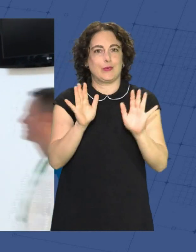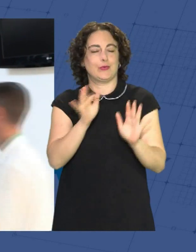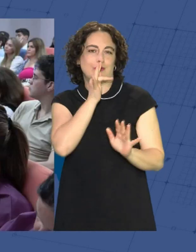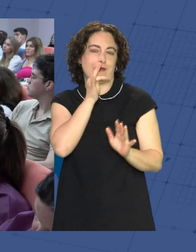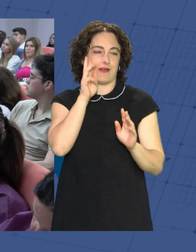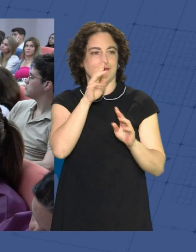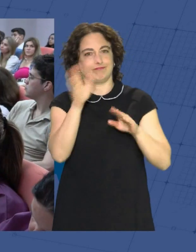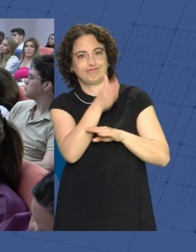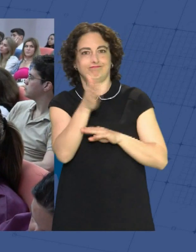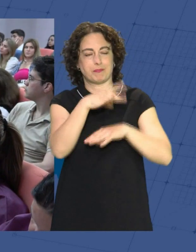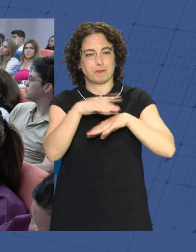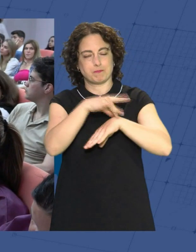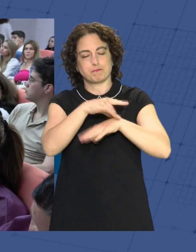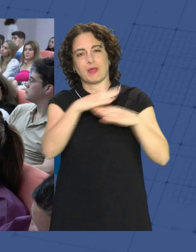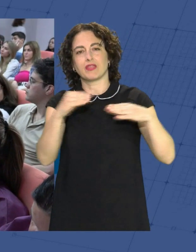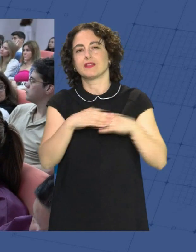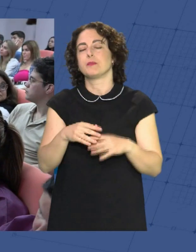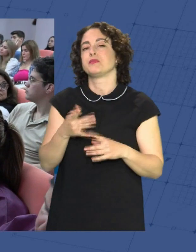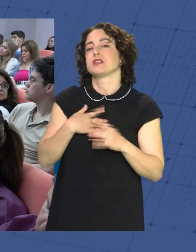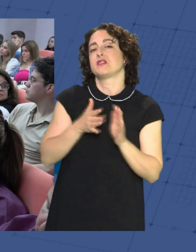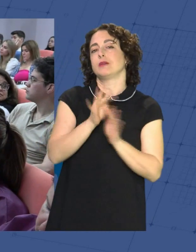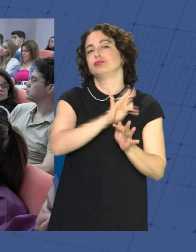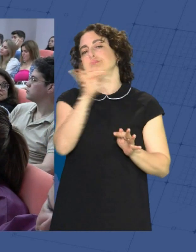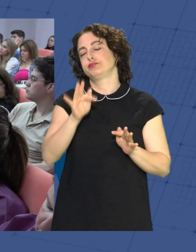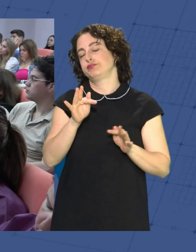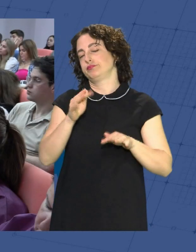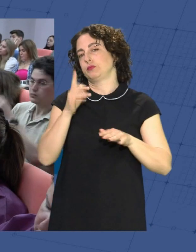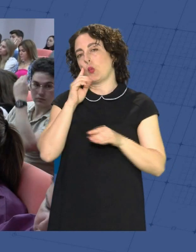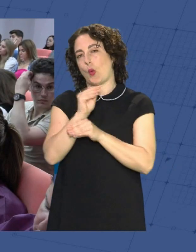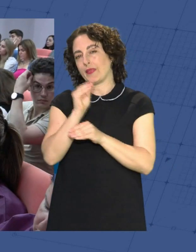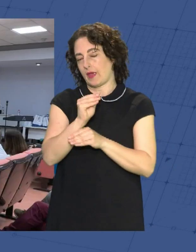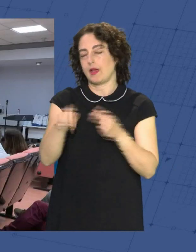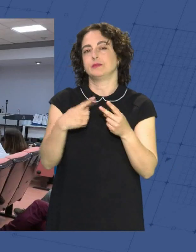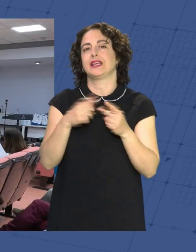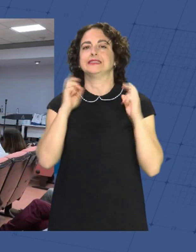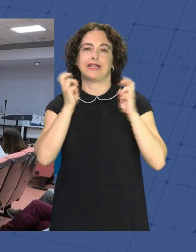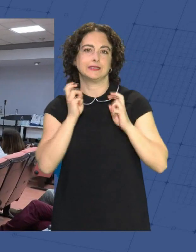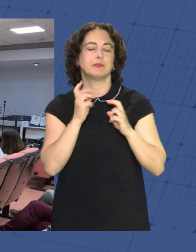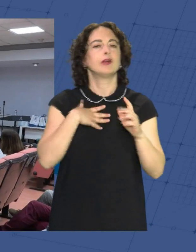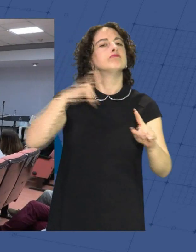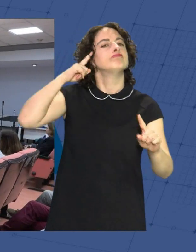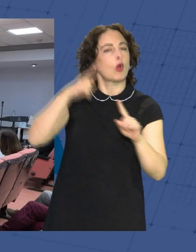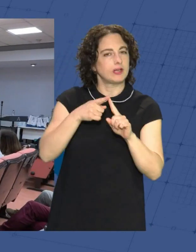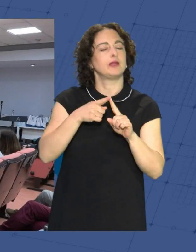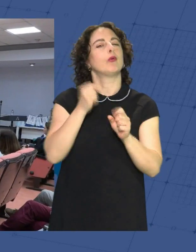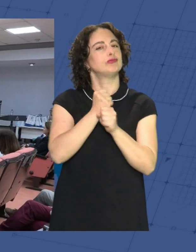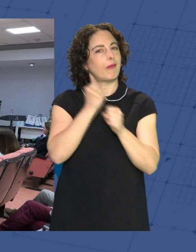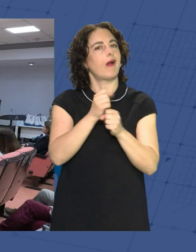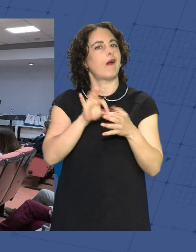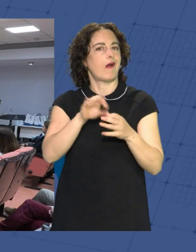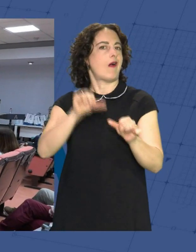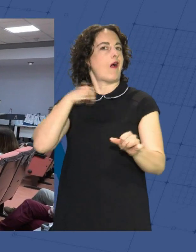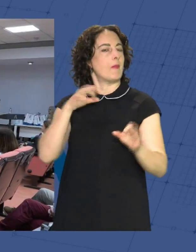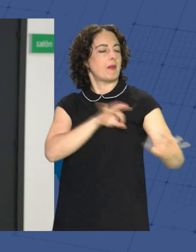pacientes. Largas guardias y mucho estrés, pero la satisfacción de haber logrado el objetivo de trabajar en lo que se han preparado.